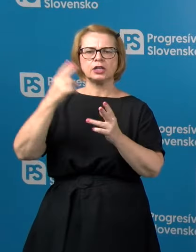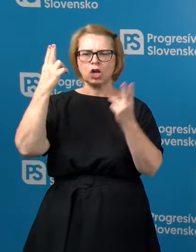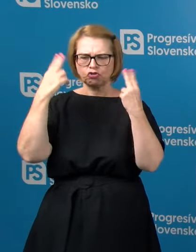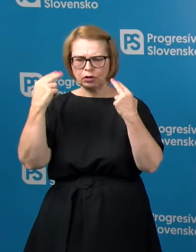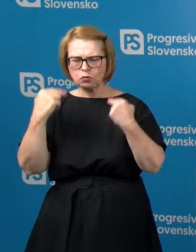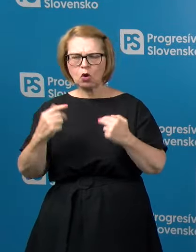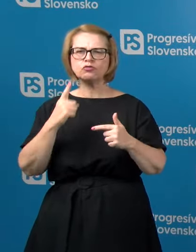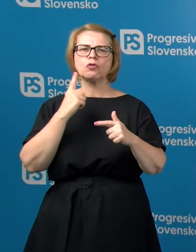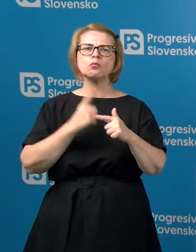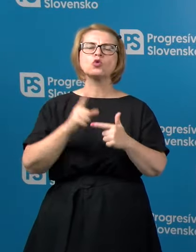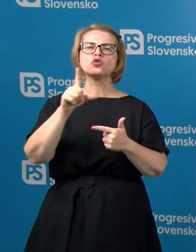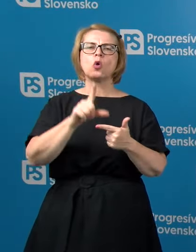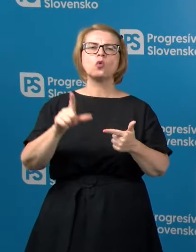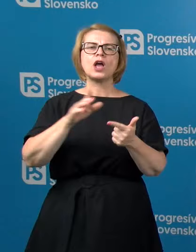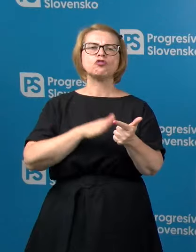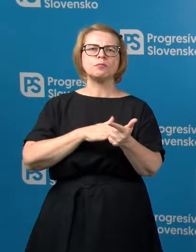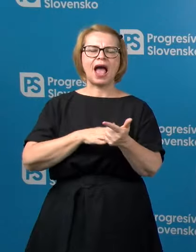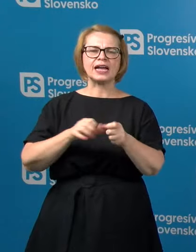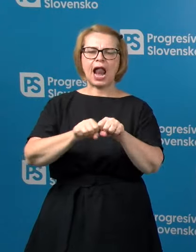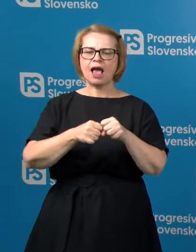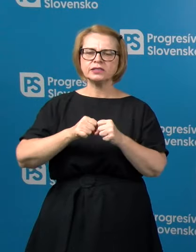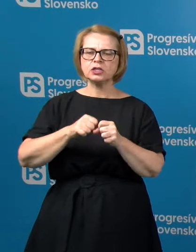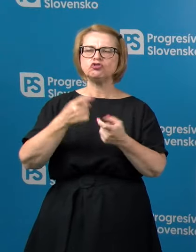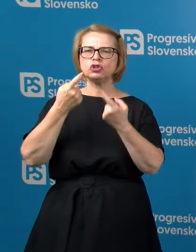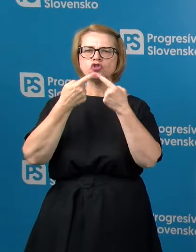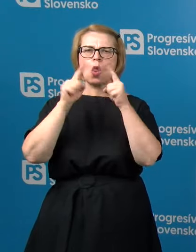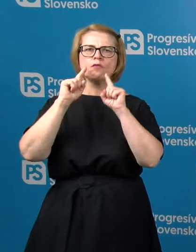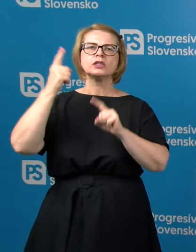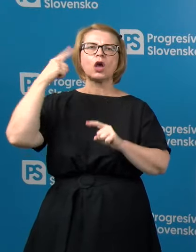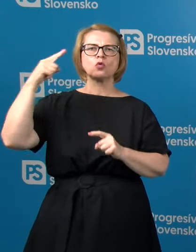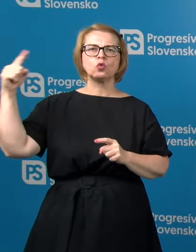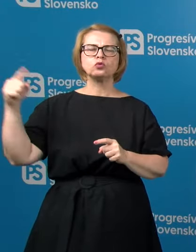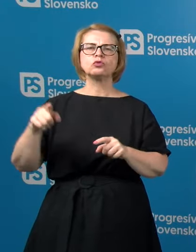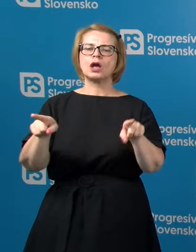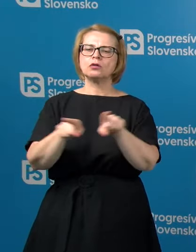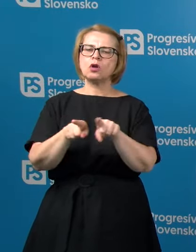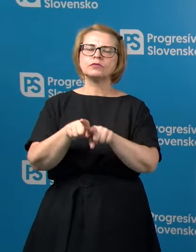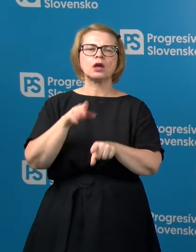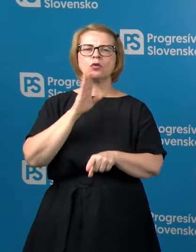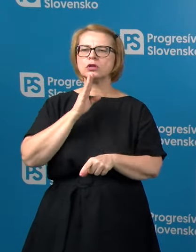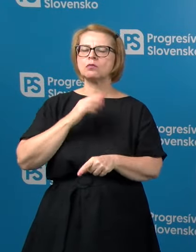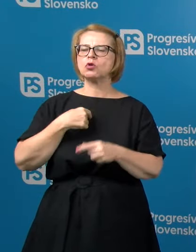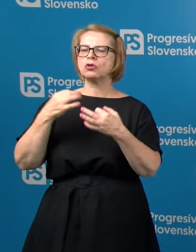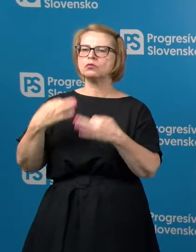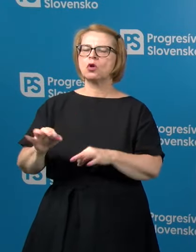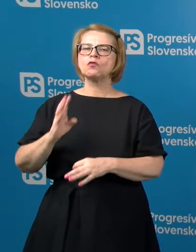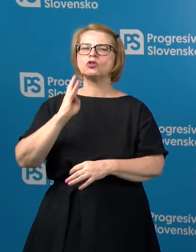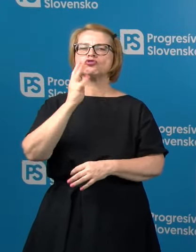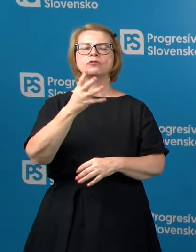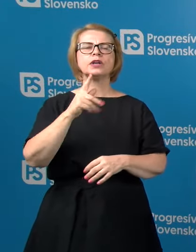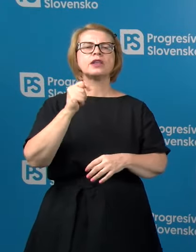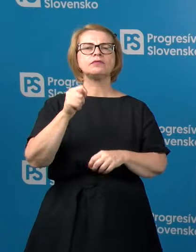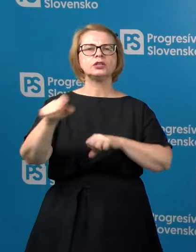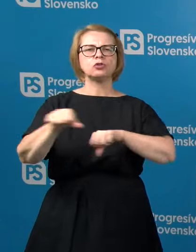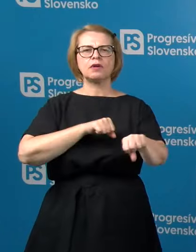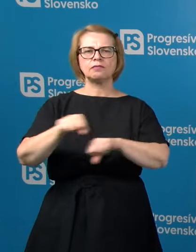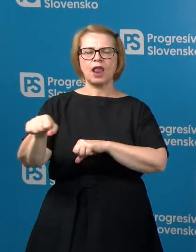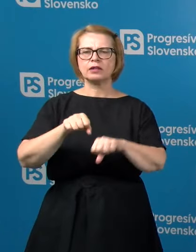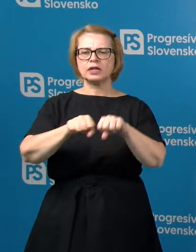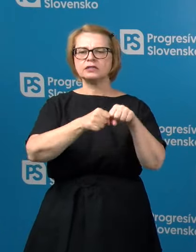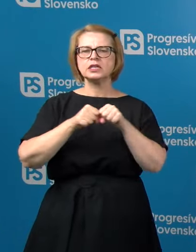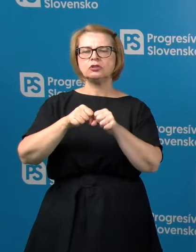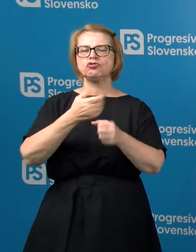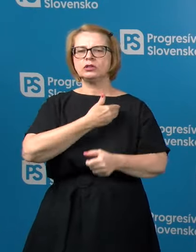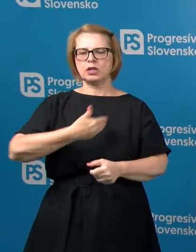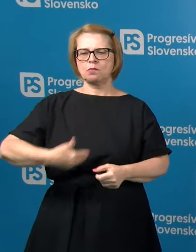a Lukáša Machalu zničiť slovenskú kultúru, takisto ako nemôžeme nechať štvrtú Ficovú vládu zničiť demokraciu